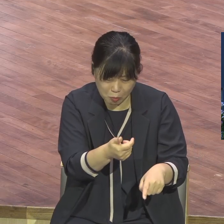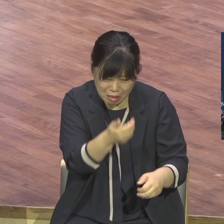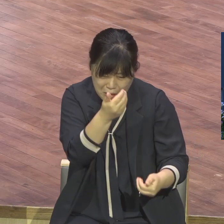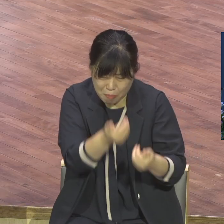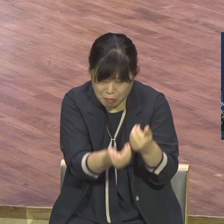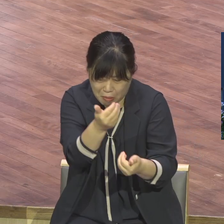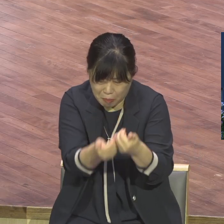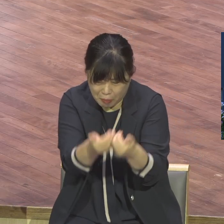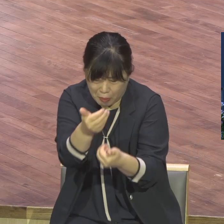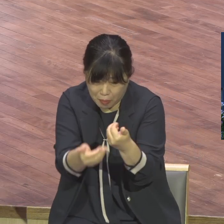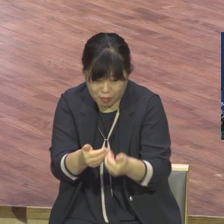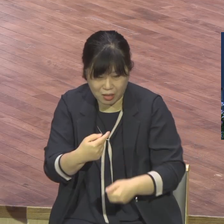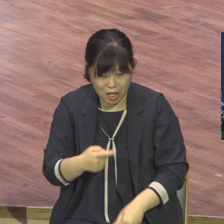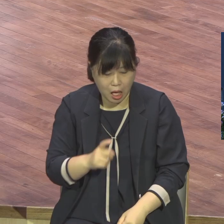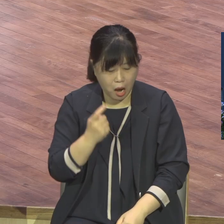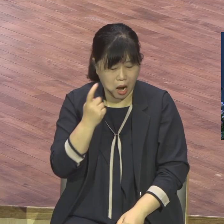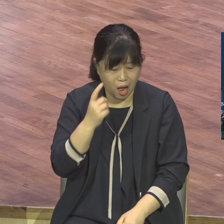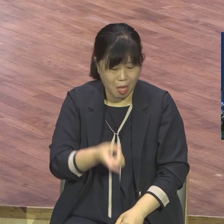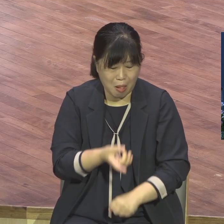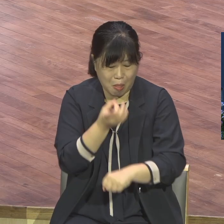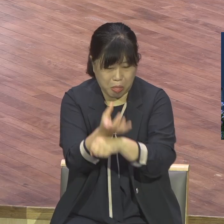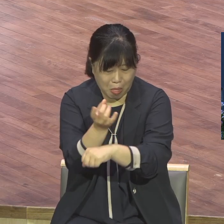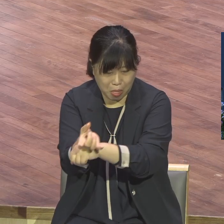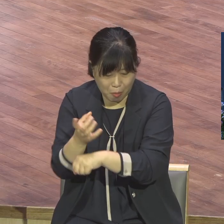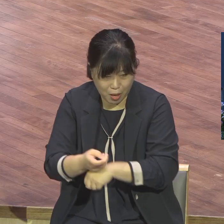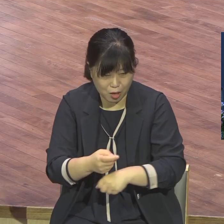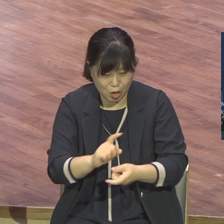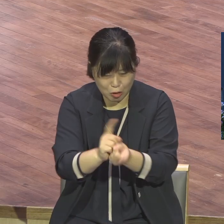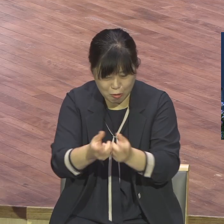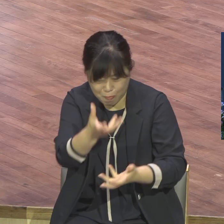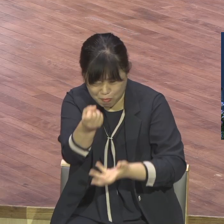만들고 화해하고 이 일에 희생하고